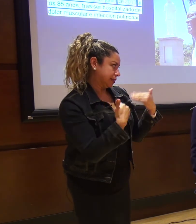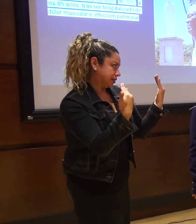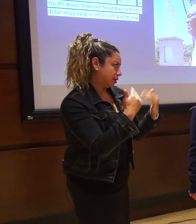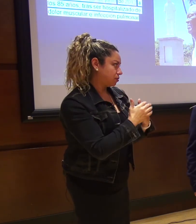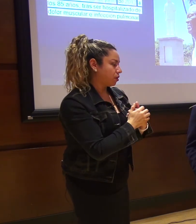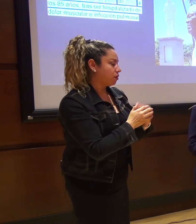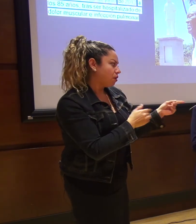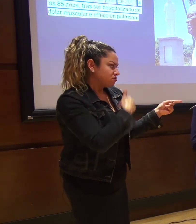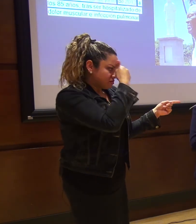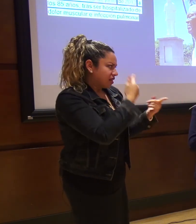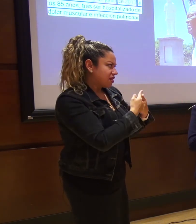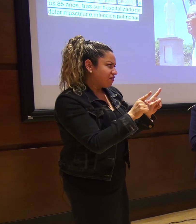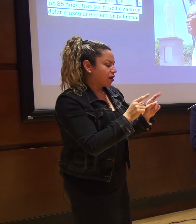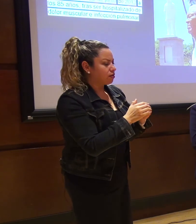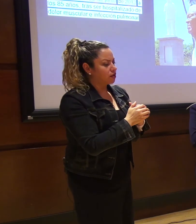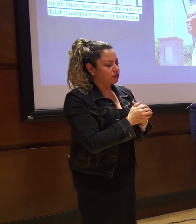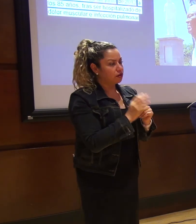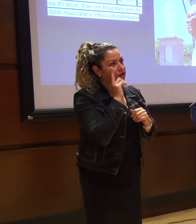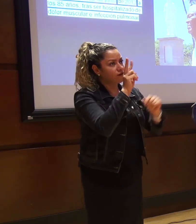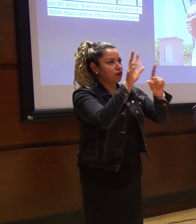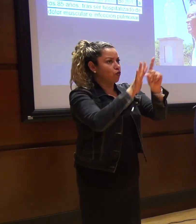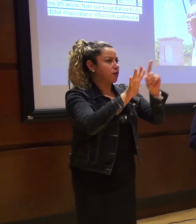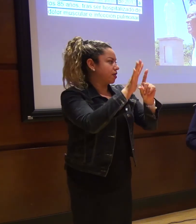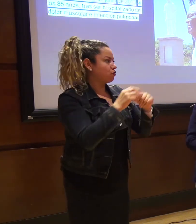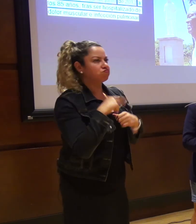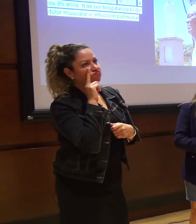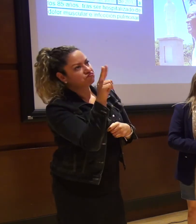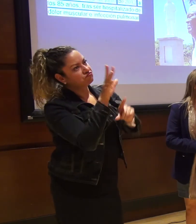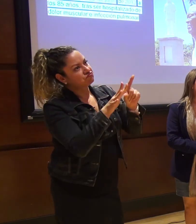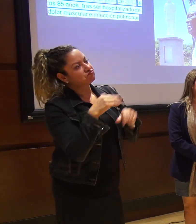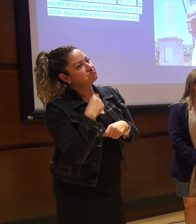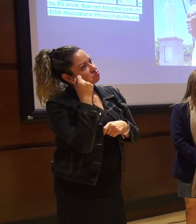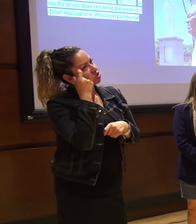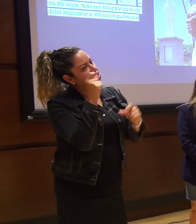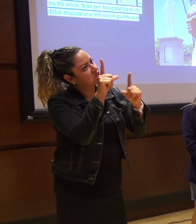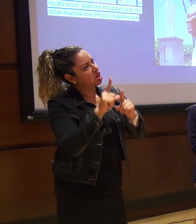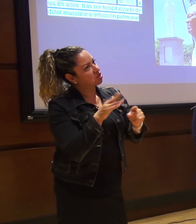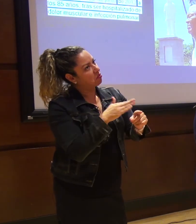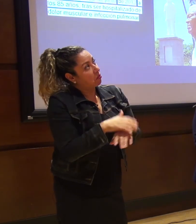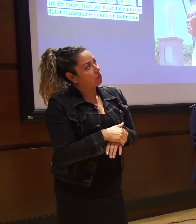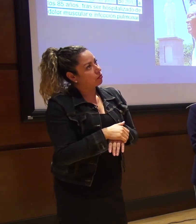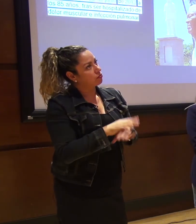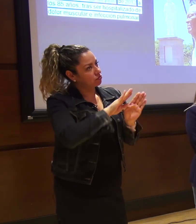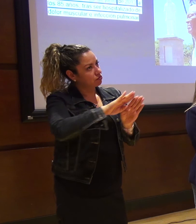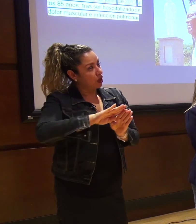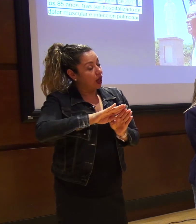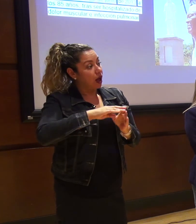ver un conjunto o ver un video, pero no entender la letra para los sordos, pero alguien que es de la región también cómo